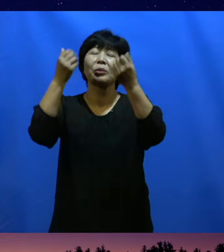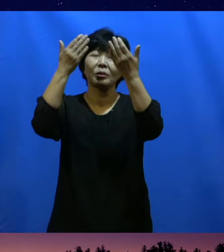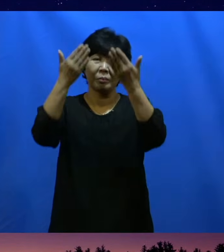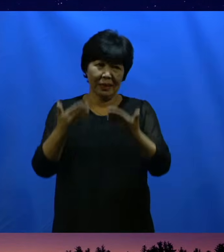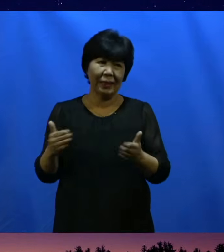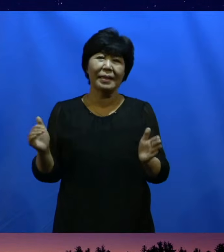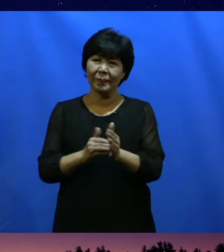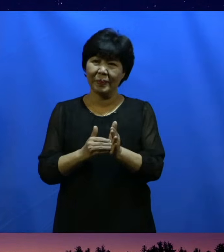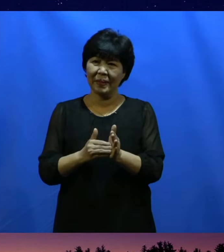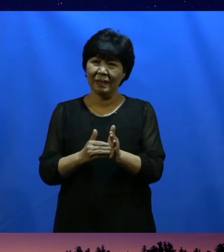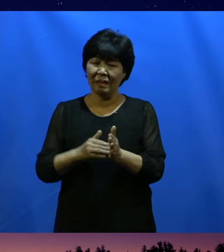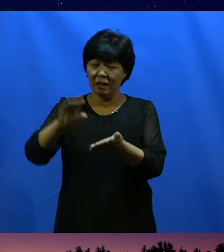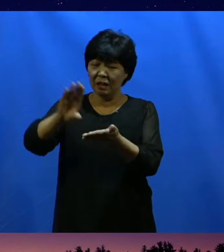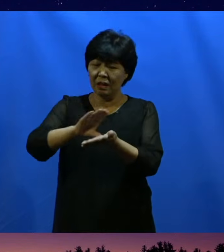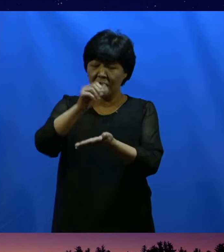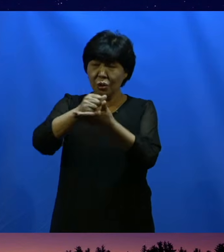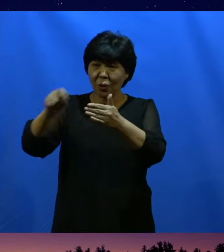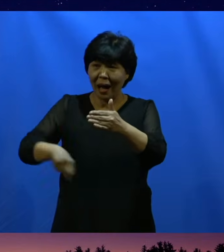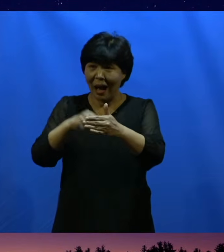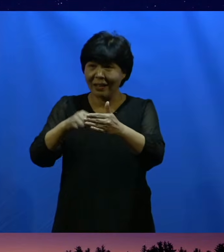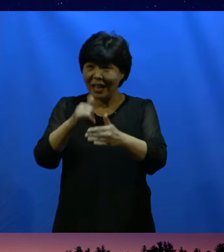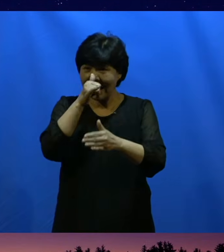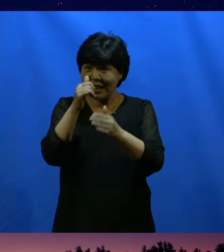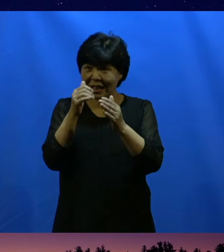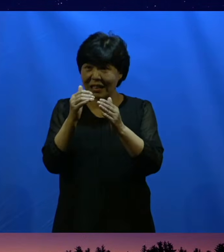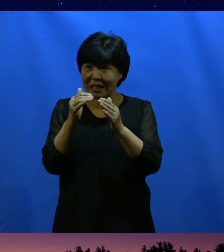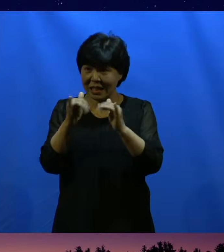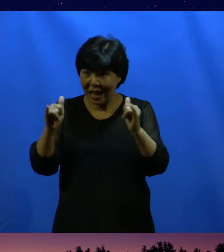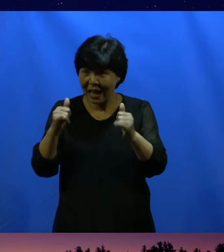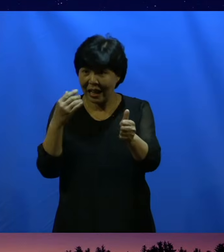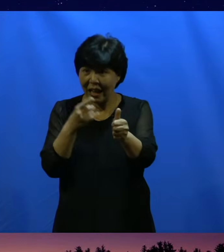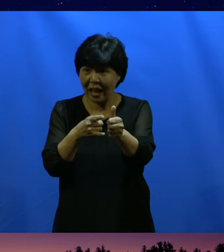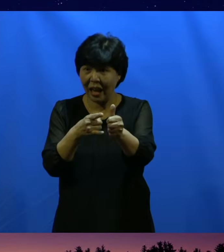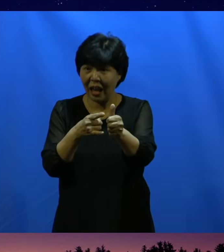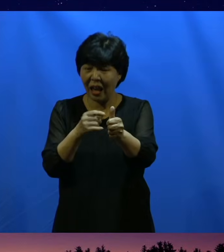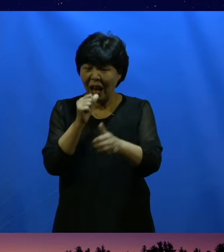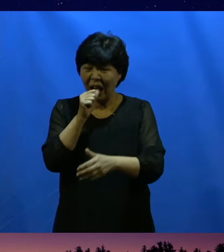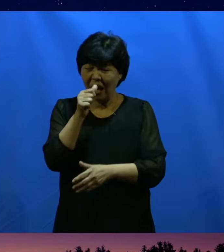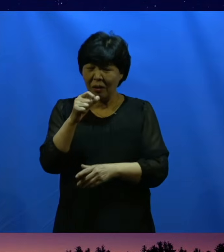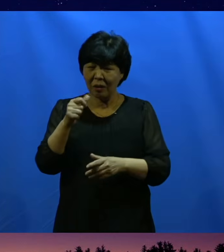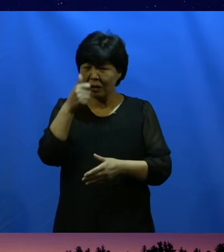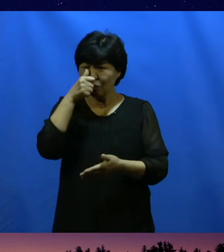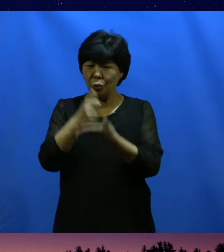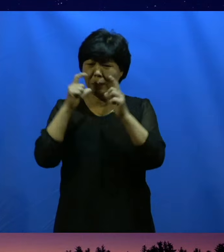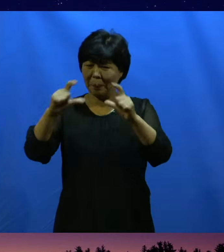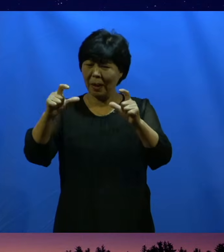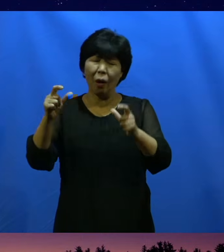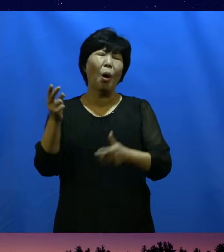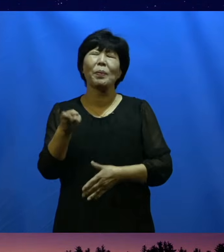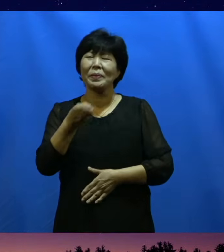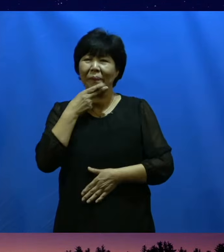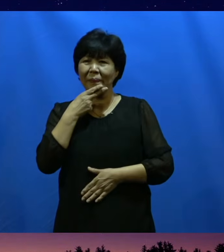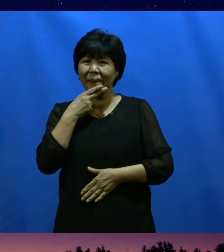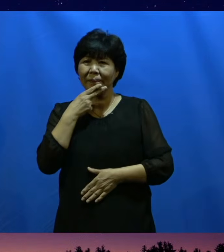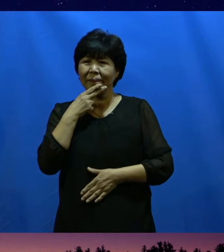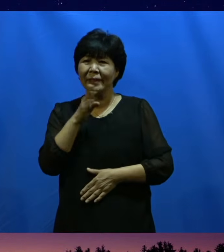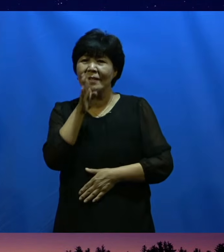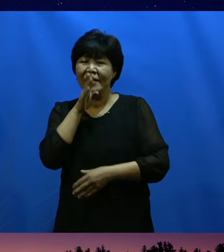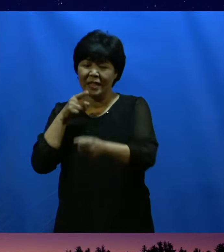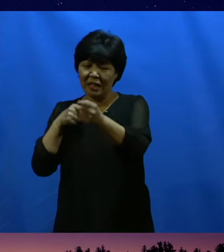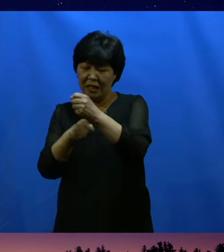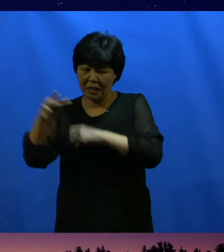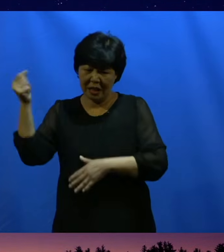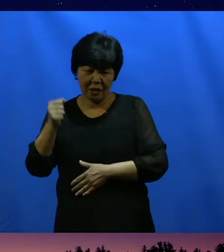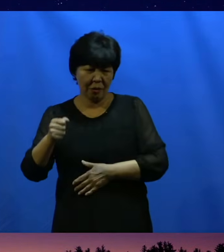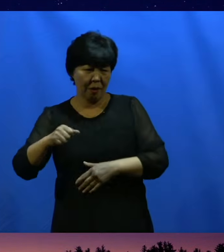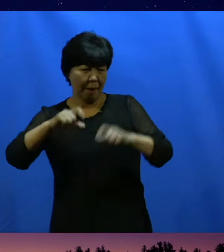안에 있는 자에게는 결코 정죄함이 없나니 우리는 선포해야 합니다. 진리로 맞서야 합니다.